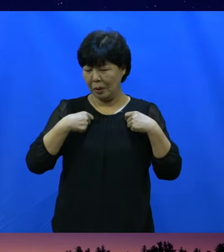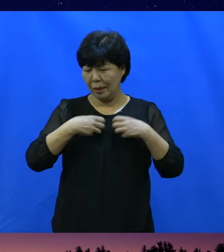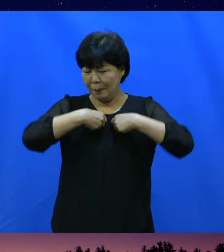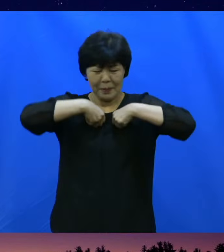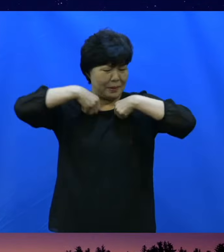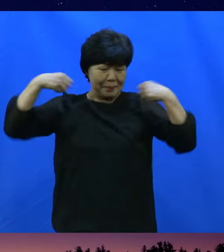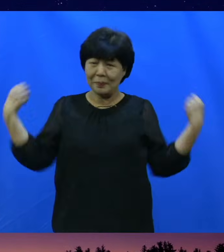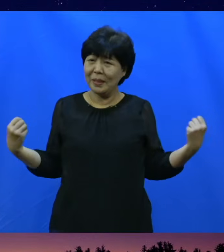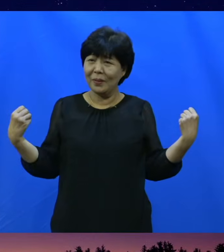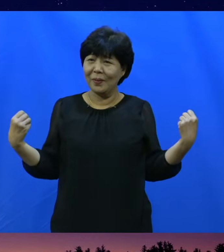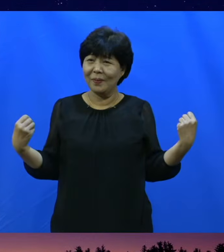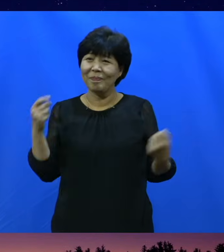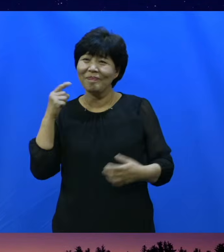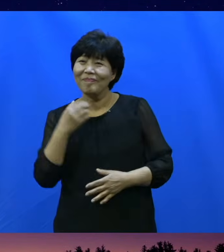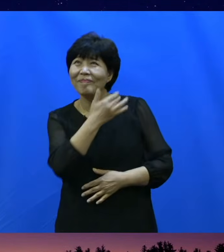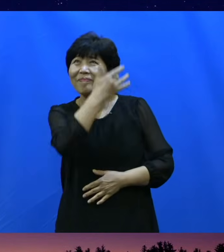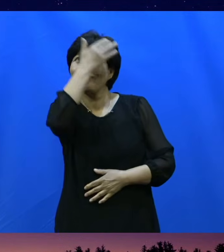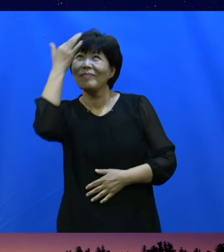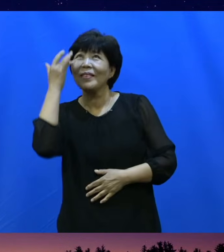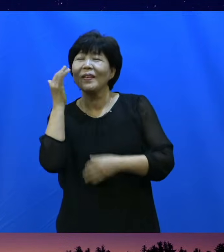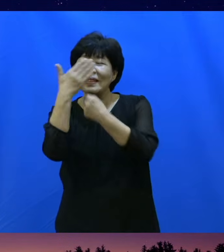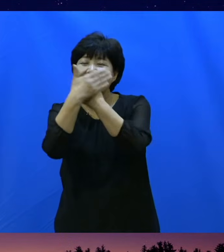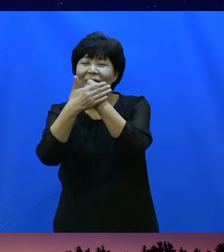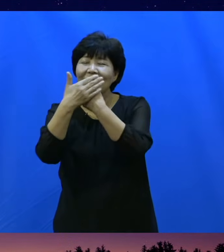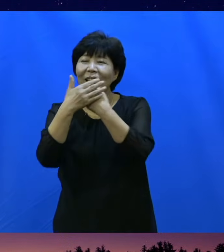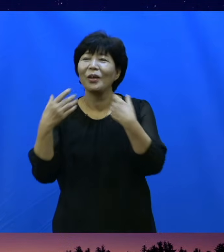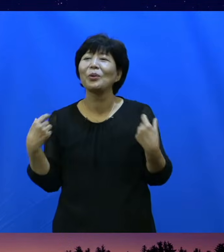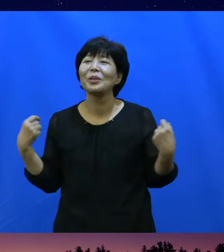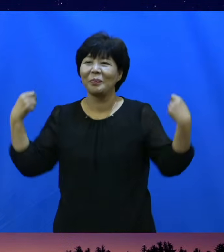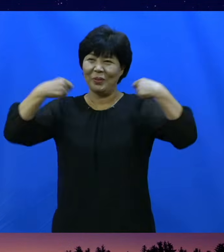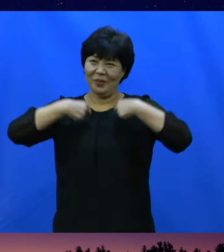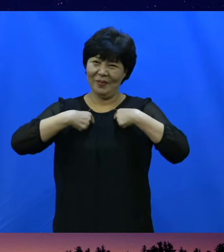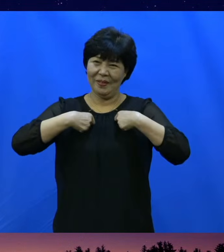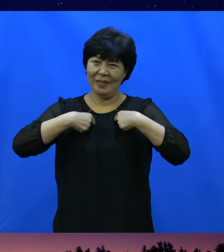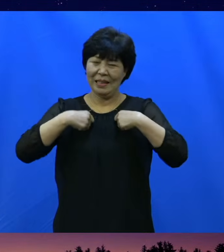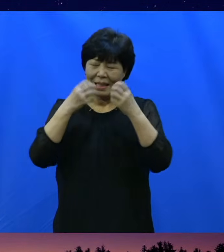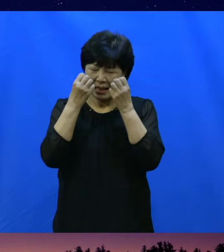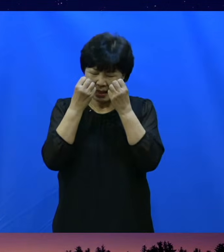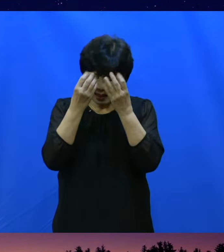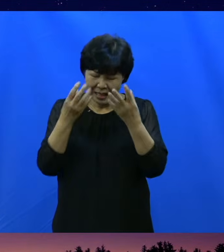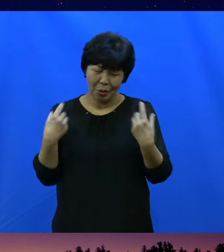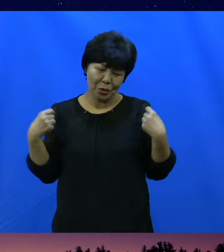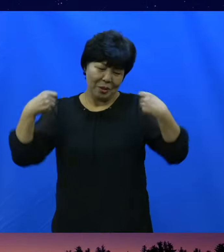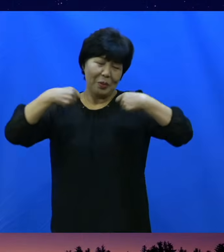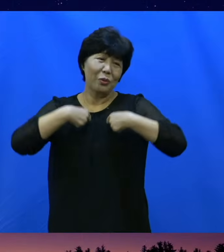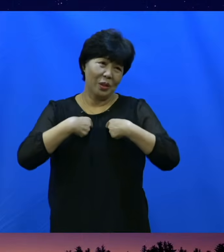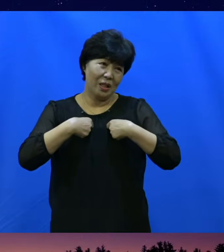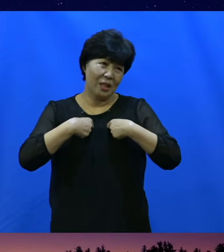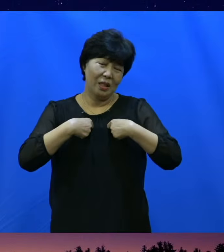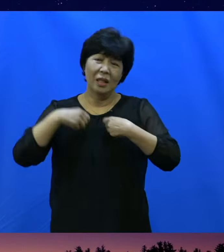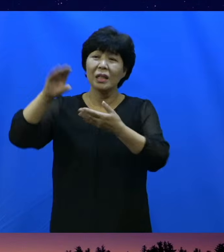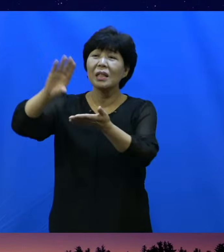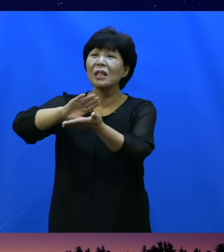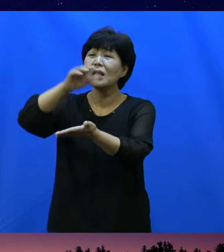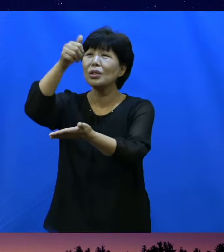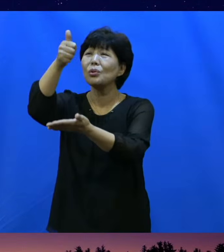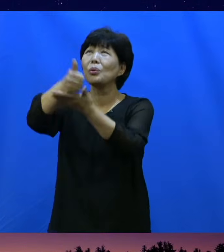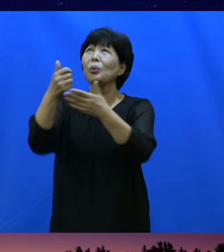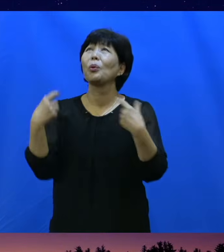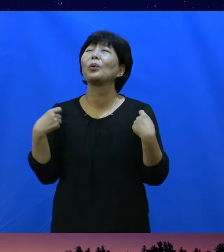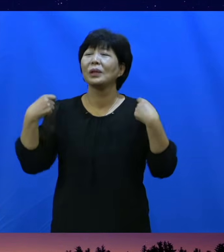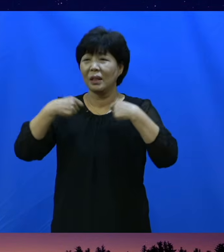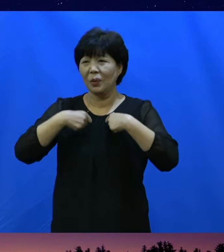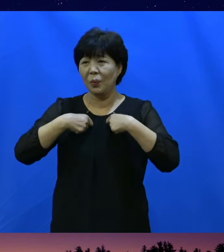입혀주신 그 은혜, 그 주님이 우리에게 새 옷을 입혀, 그리스도로 옷 입혀주시고 의의